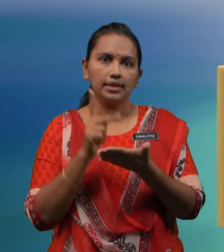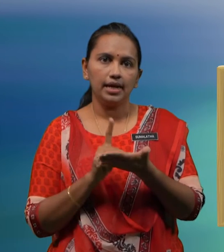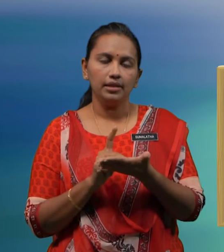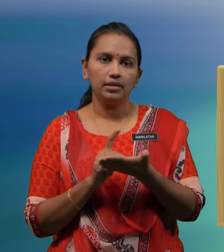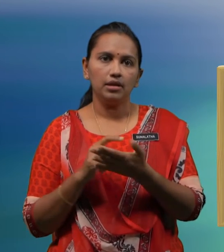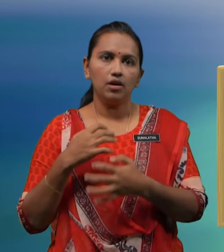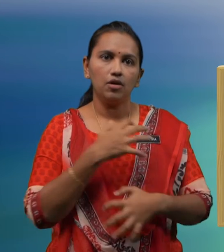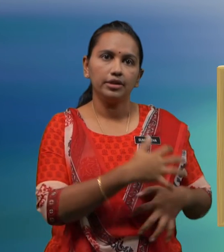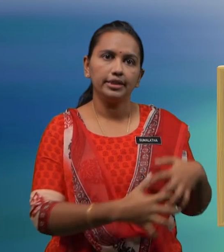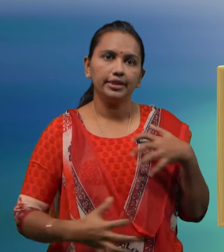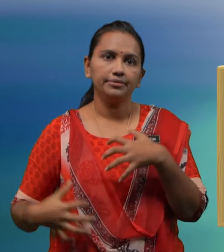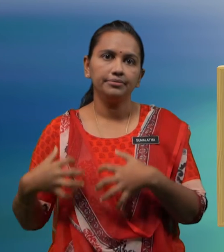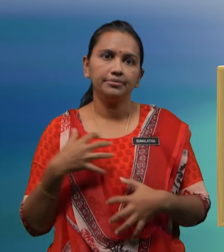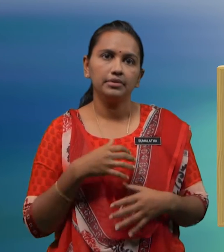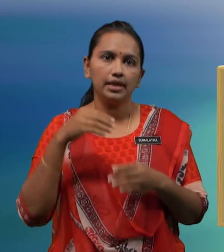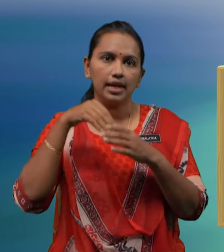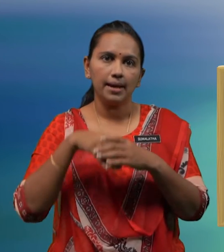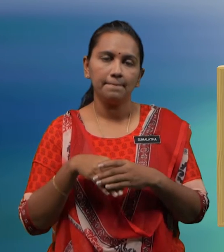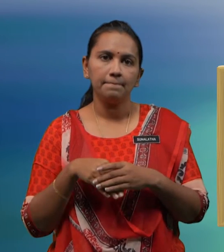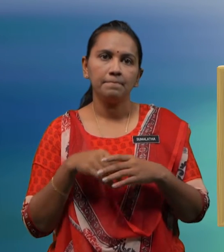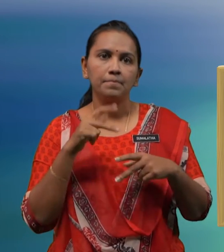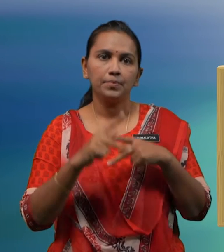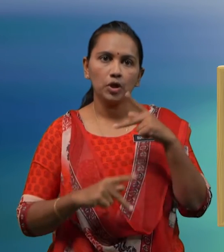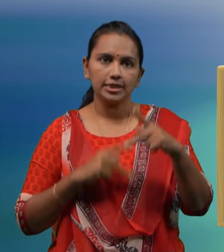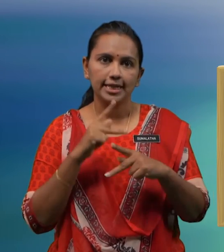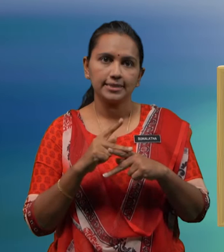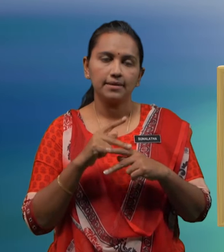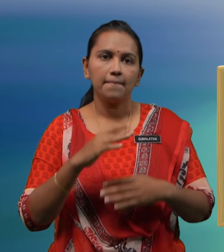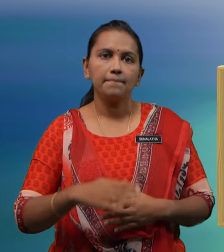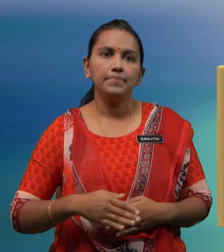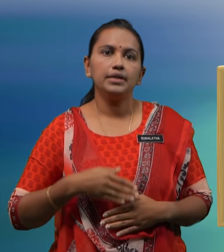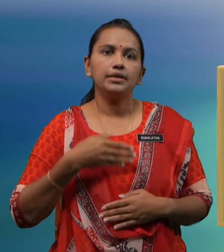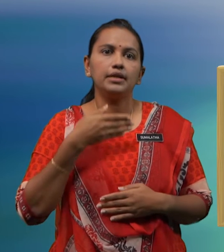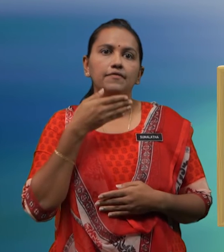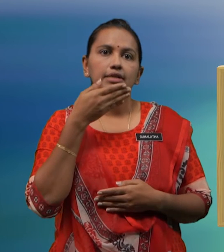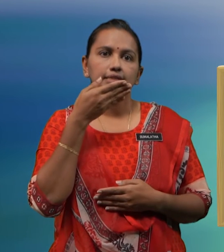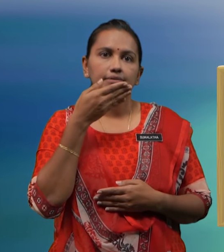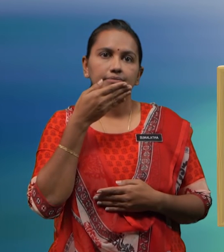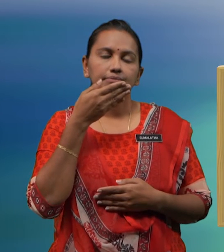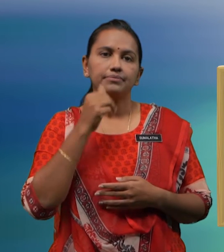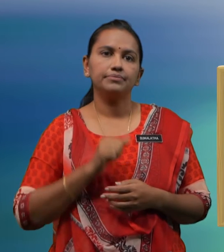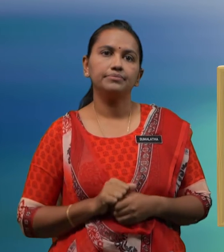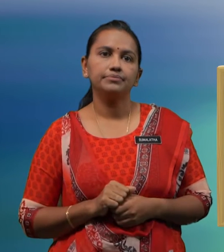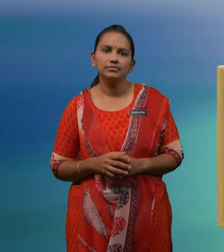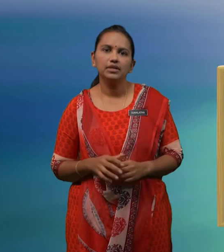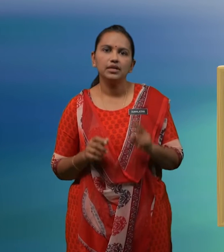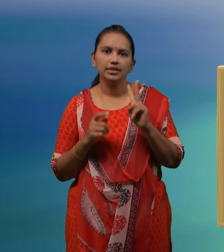Mengenal organ dalam proses pernafasan.